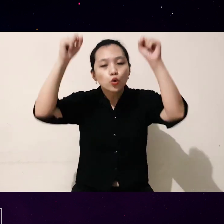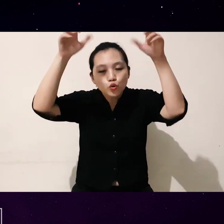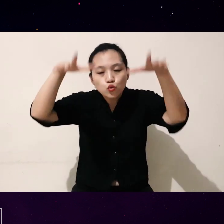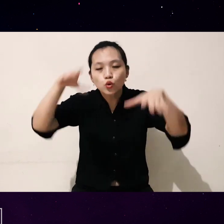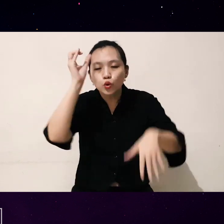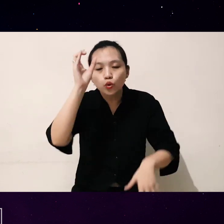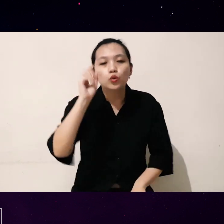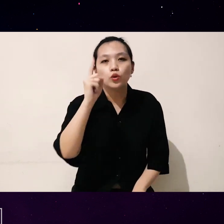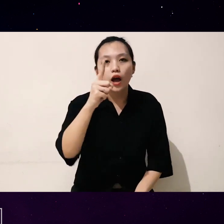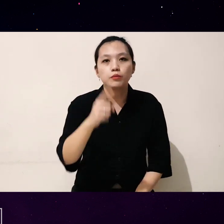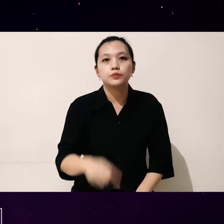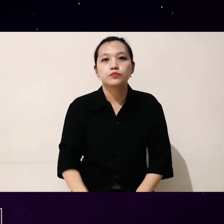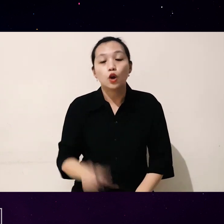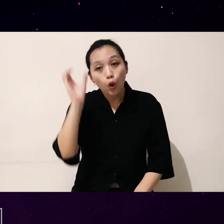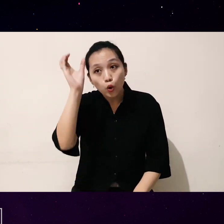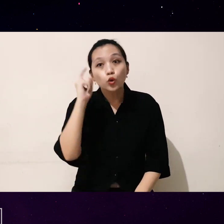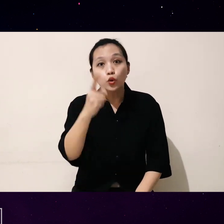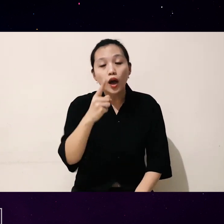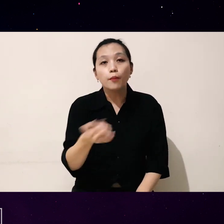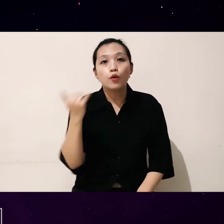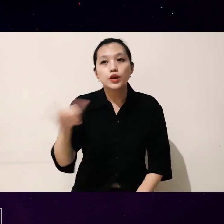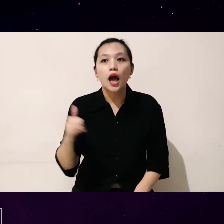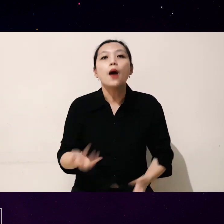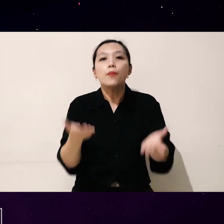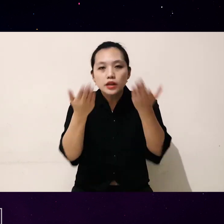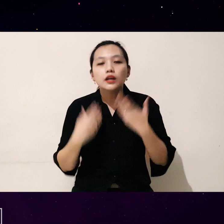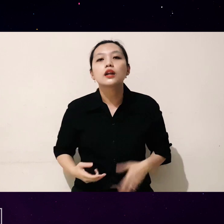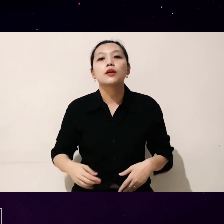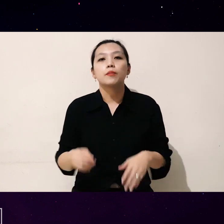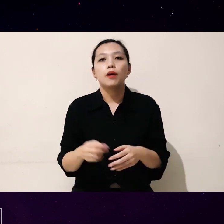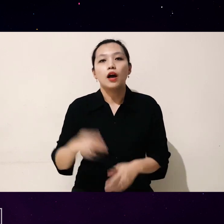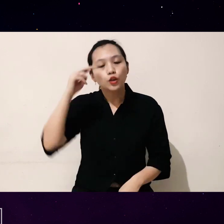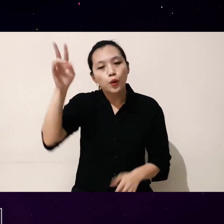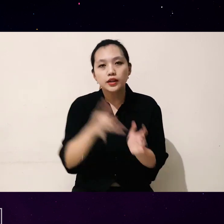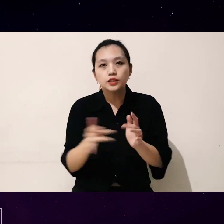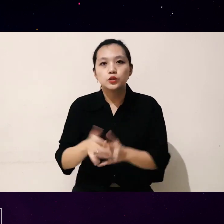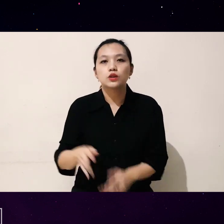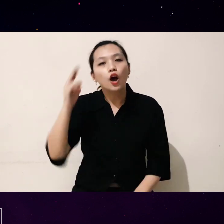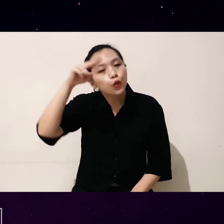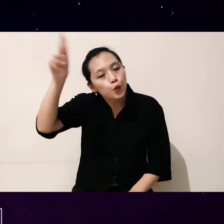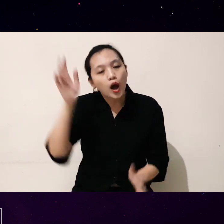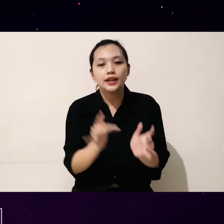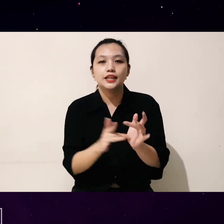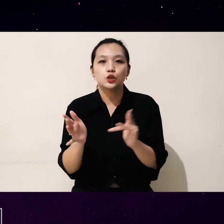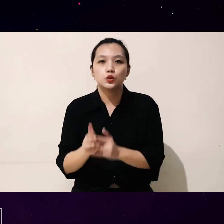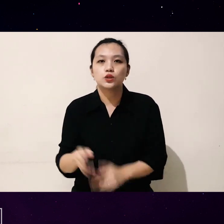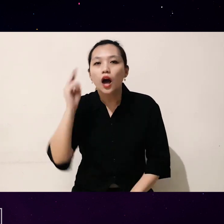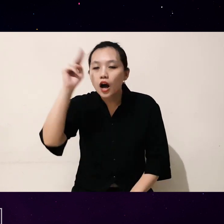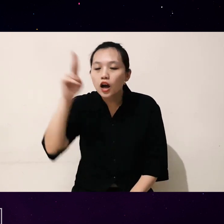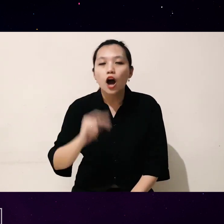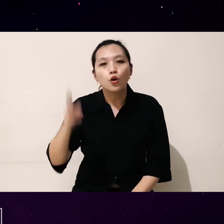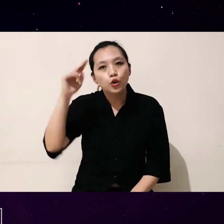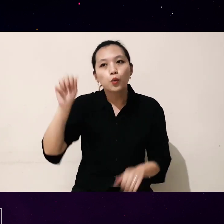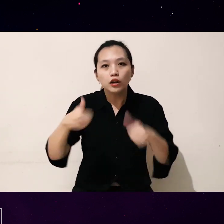tegap lagi. Ada confidence yang baru bersama dengan Tuhan yang turun saat ini. Dan bagi Anda yang ingin menerima